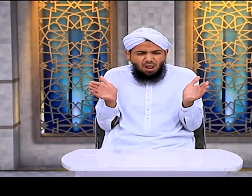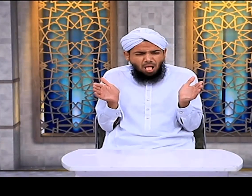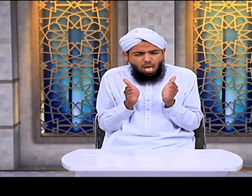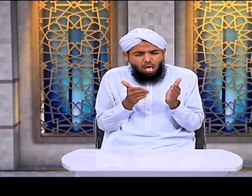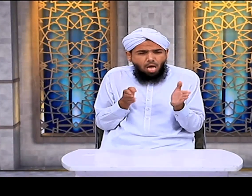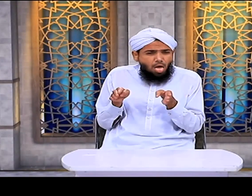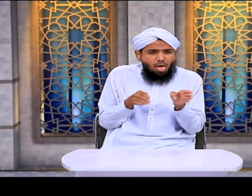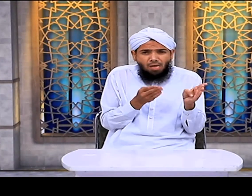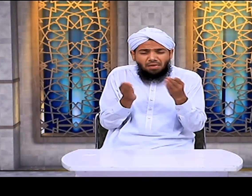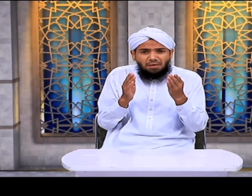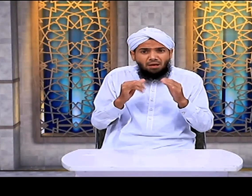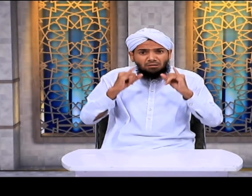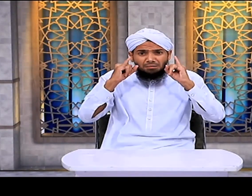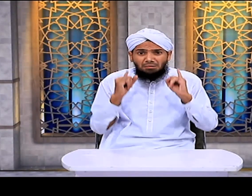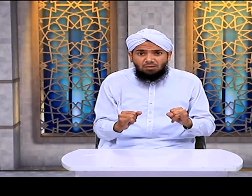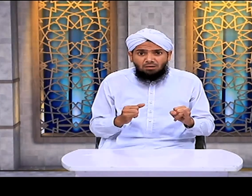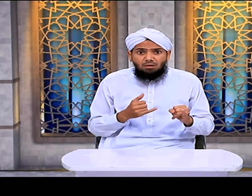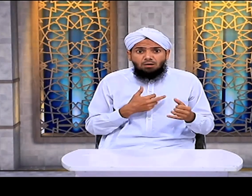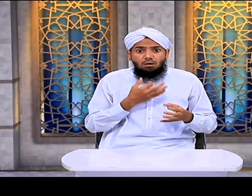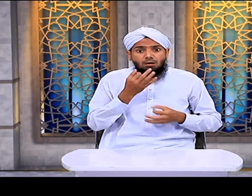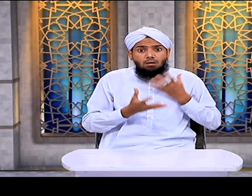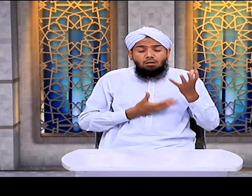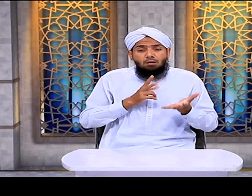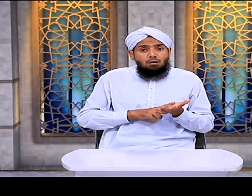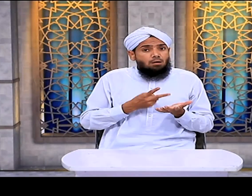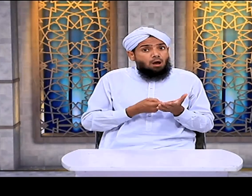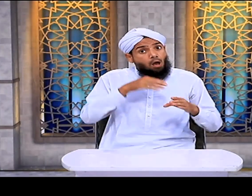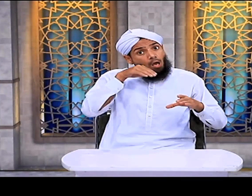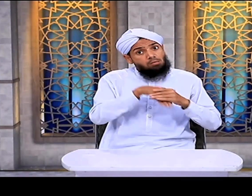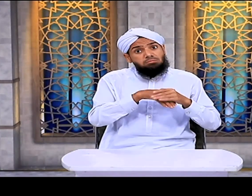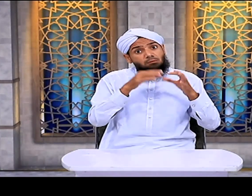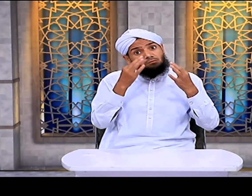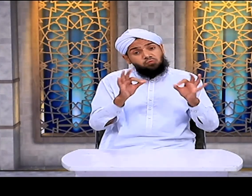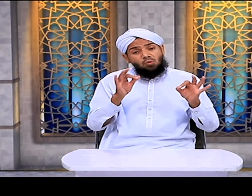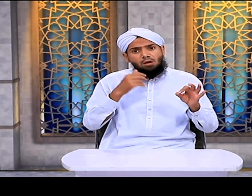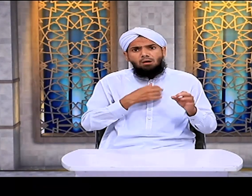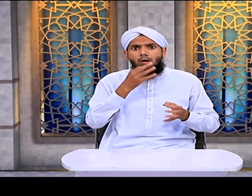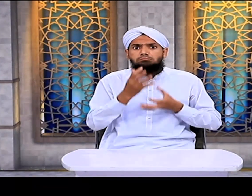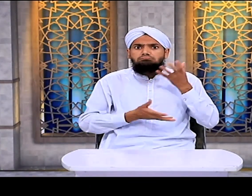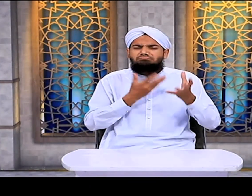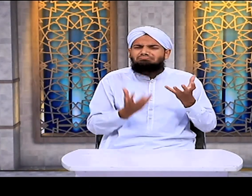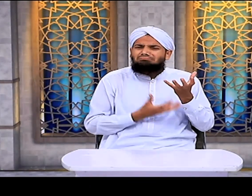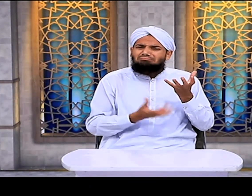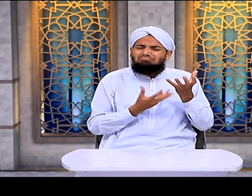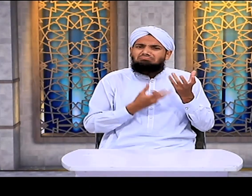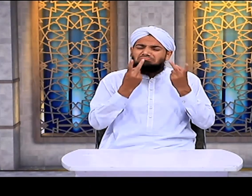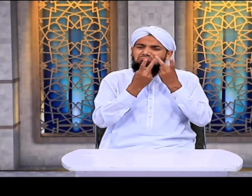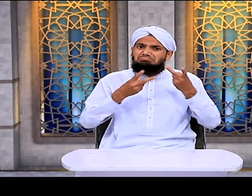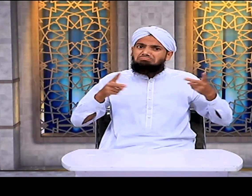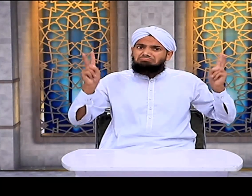اس جہنم میں ہلاکت کے اسباب ہوں گے۔ جہنم کی آگ بھڑکائی جائے گی، اہل جہنم کو